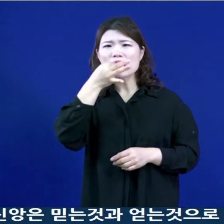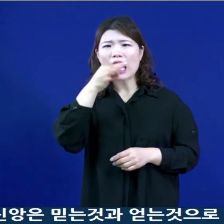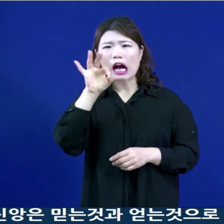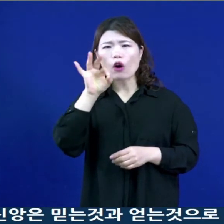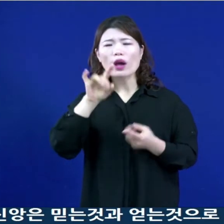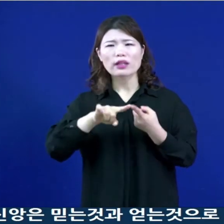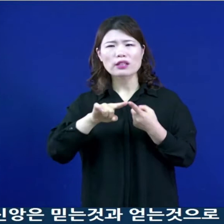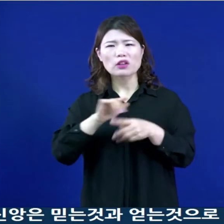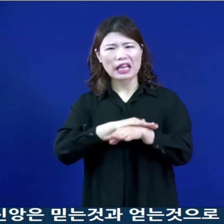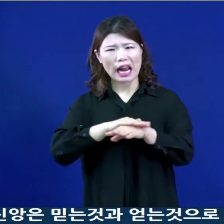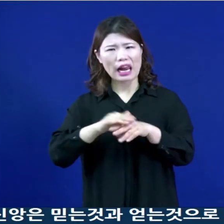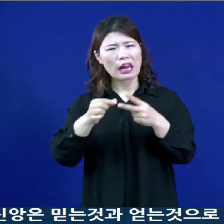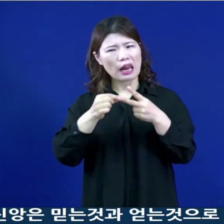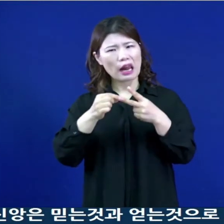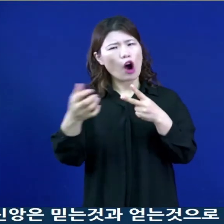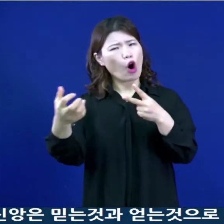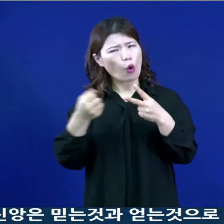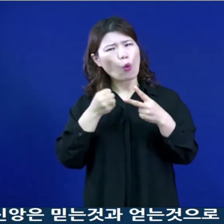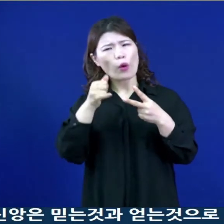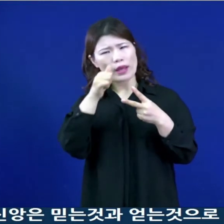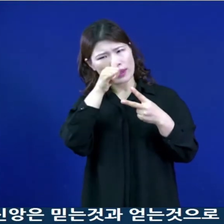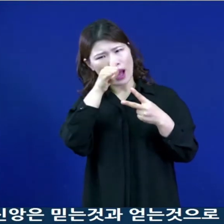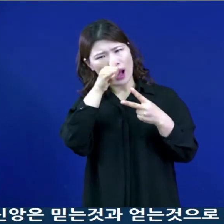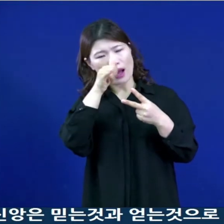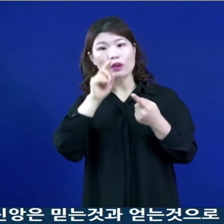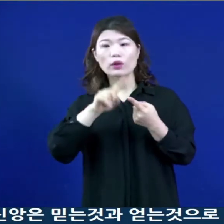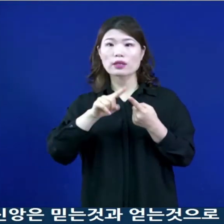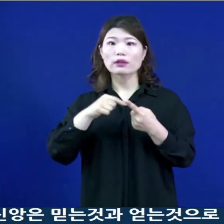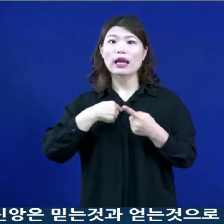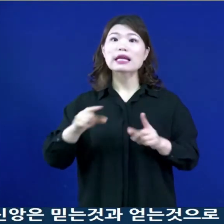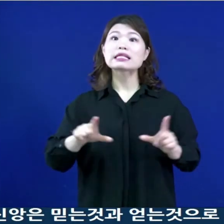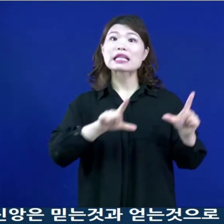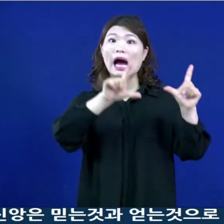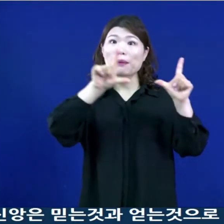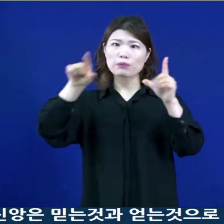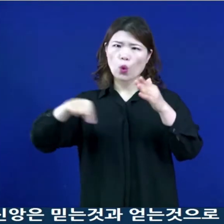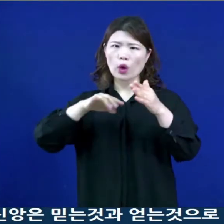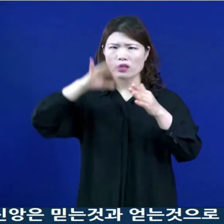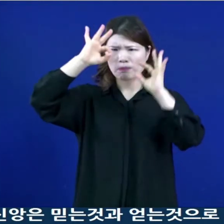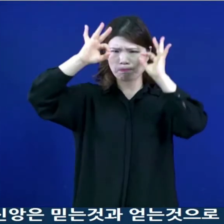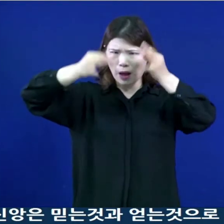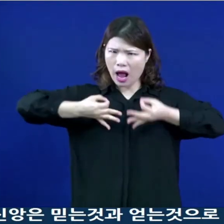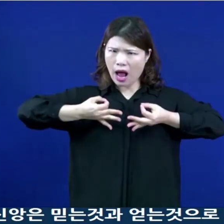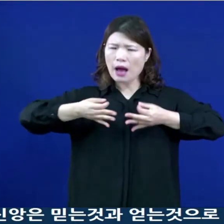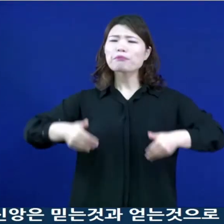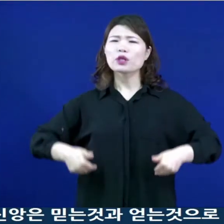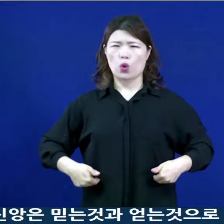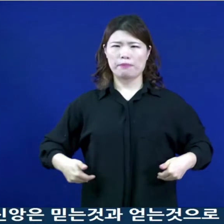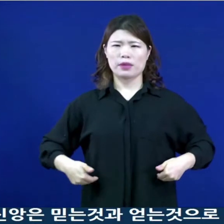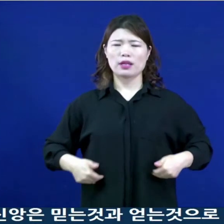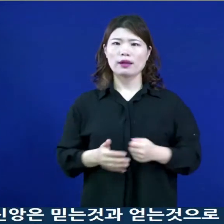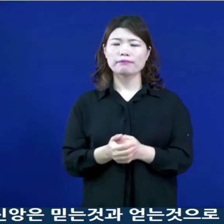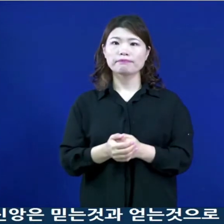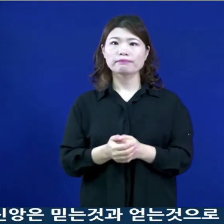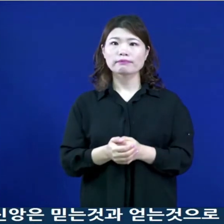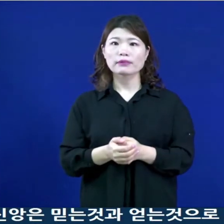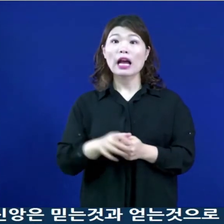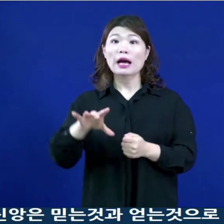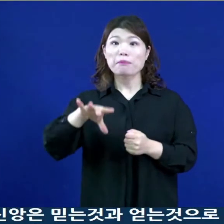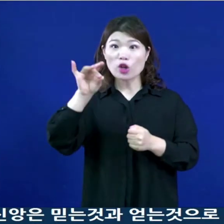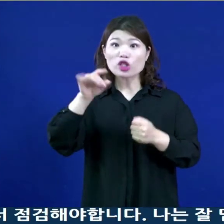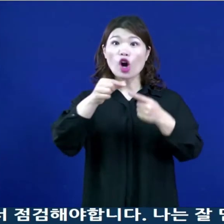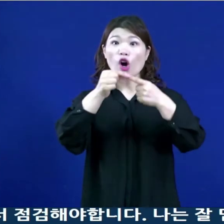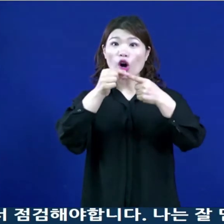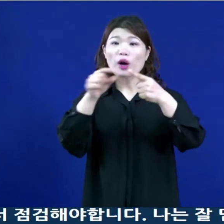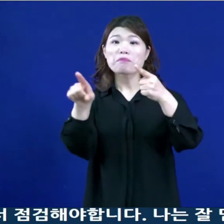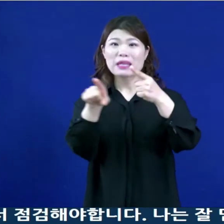얻고 있는가? 이것을 우리 삶 속에 점검해 보아야 하는 것이죠. 그래서 믿는다는 것 먼저 정리해